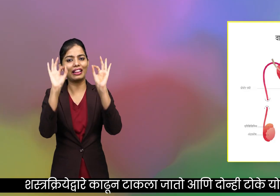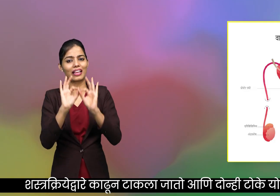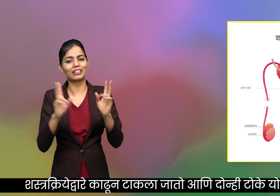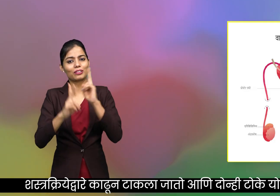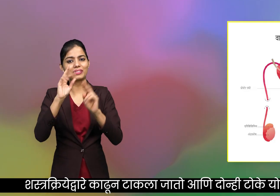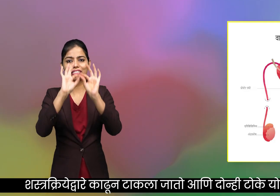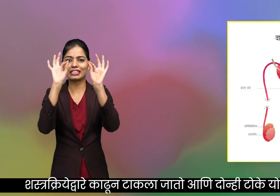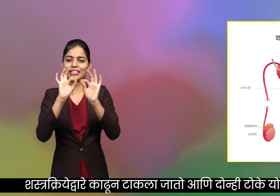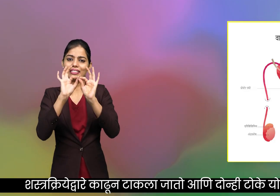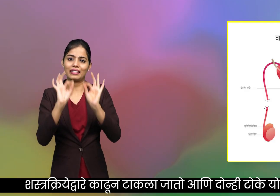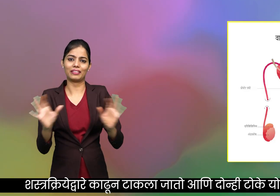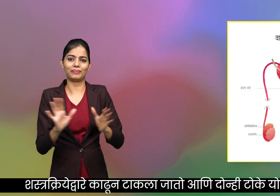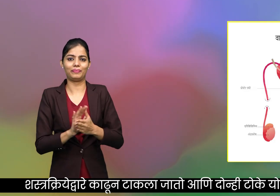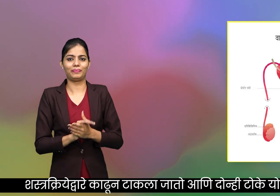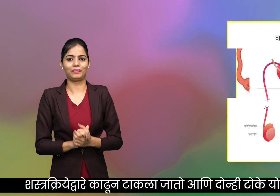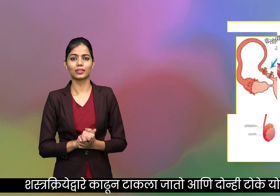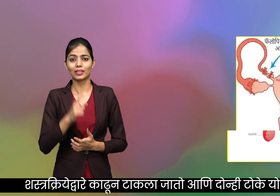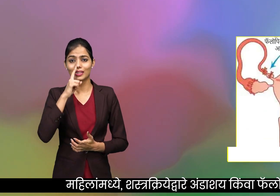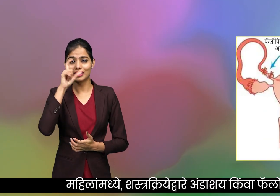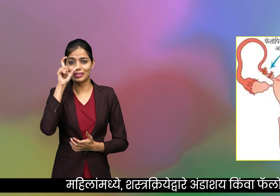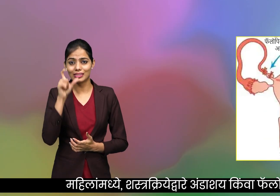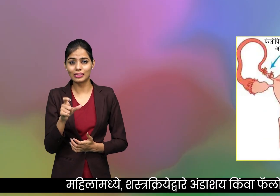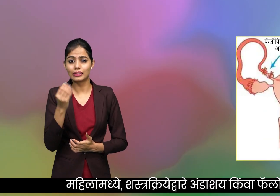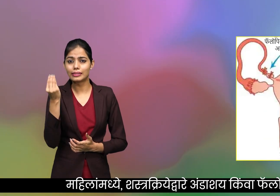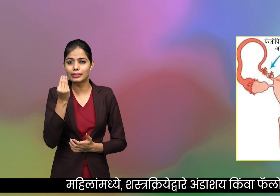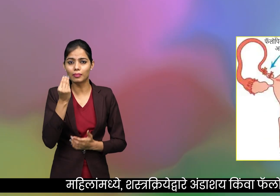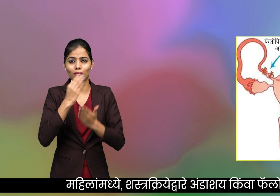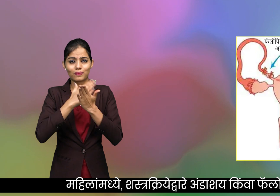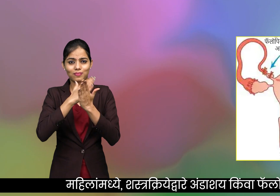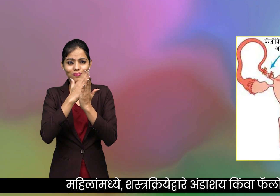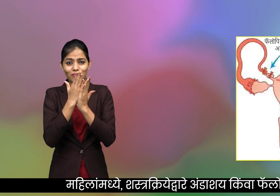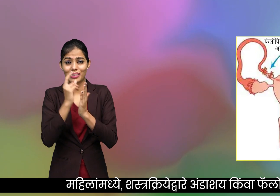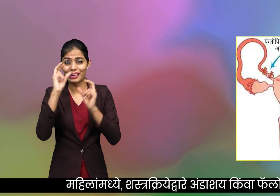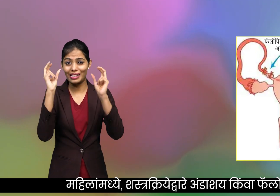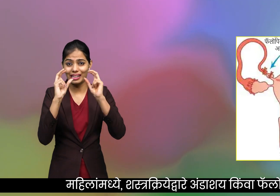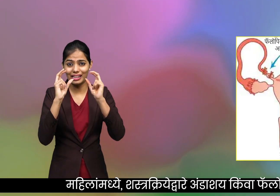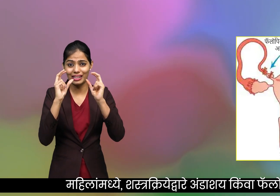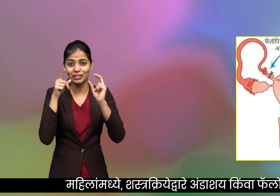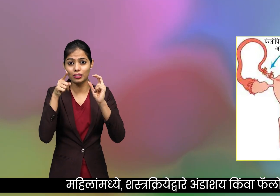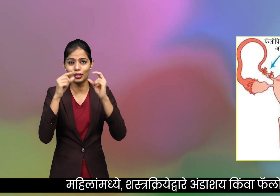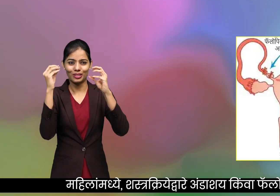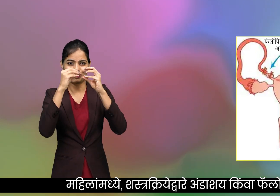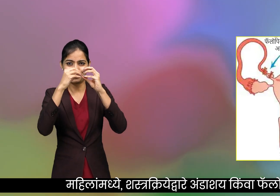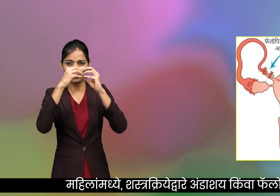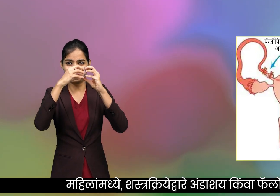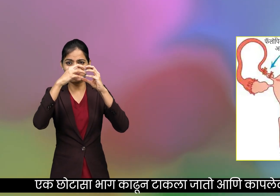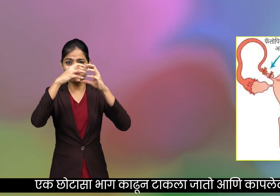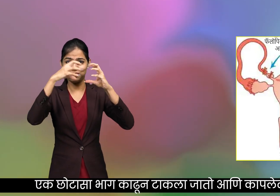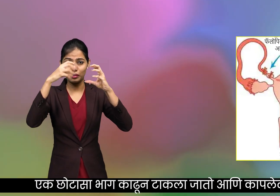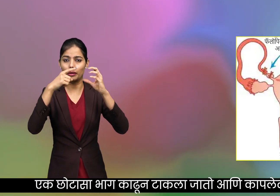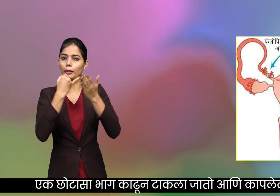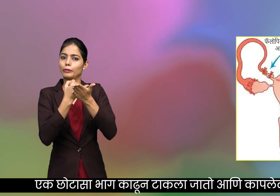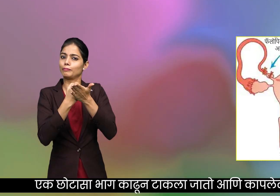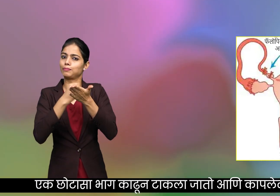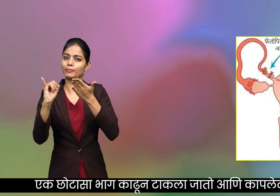दोन्ही टोके योग्यरित्या बांधली जातात. महिलांमध्ये शस्त्रक्रियेद्वारे अंडाशय किंवा फॉलिपियन ट्यूबचा